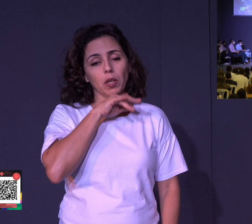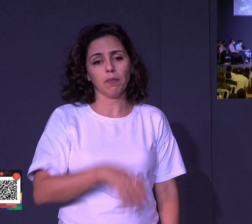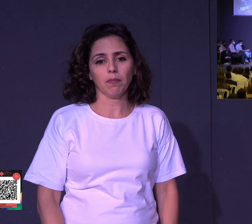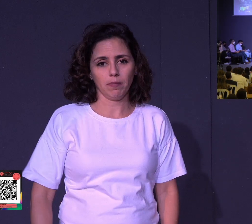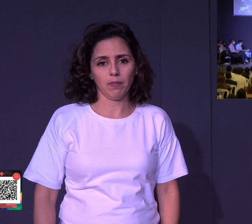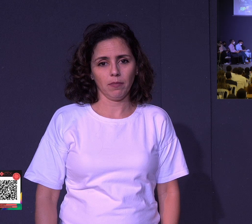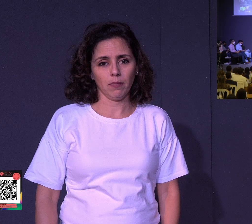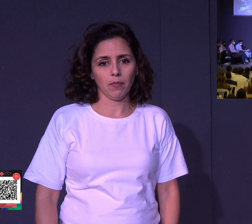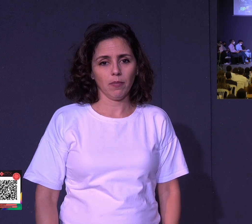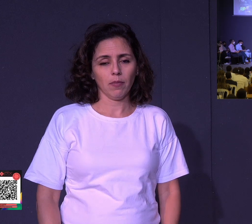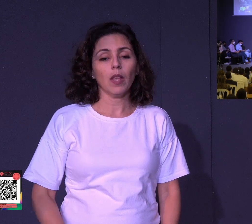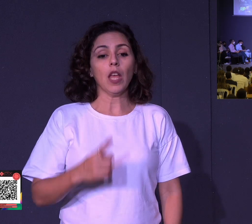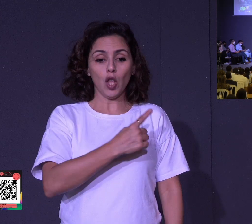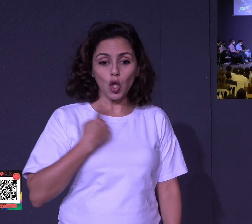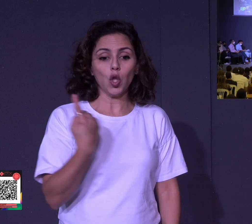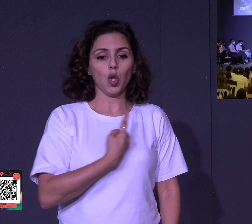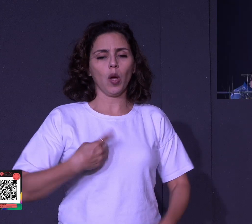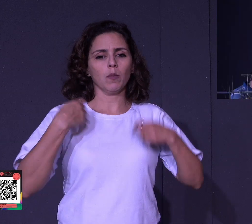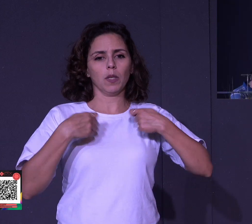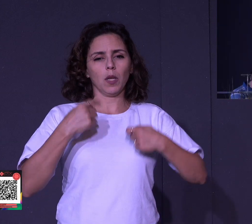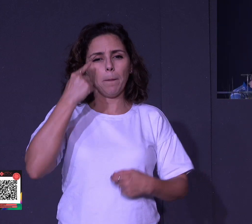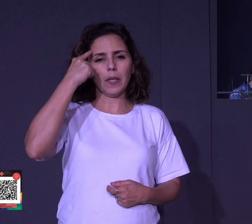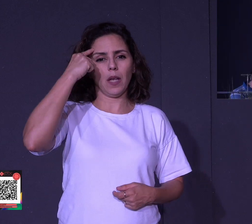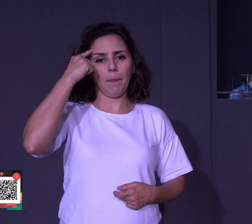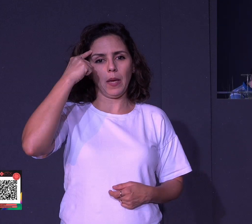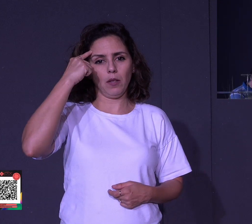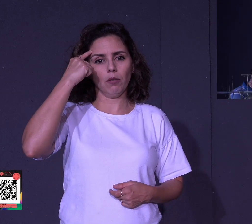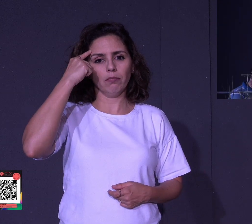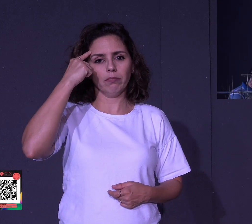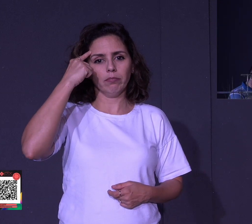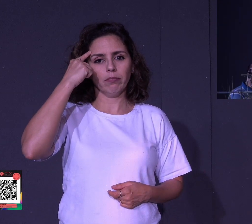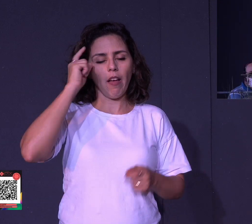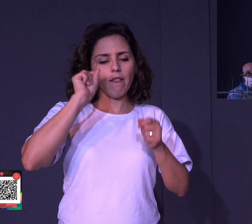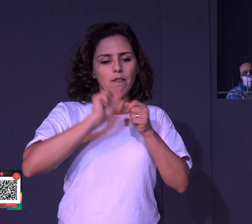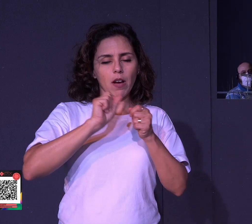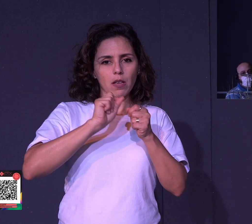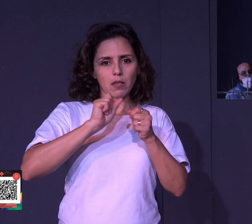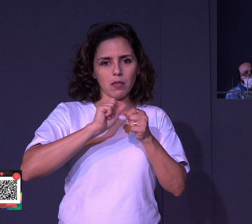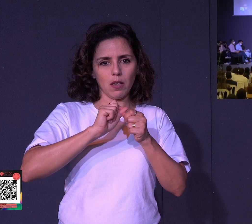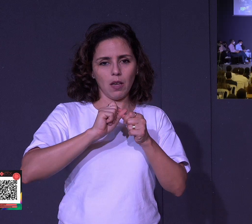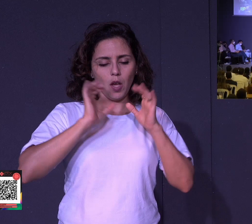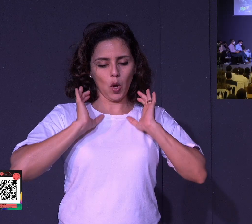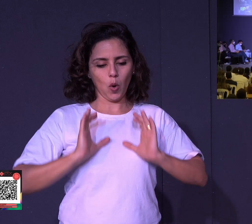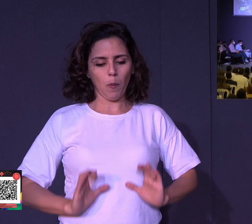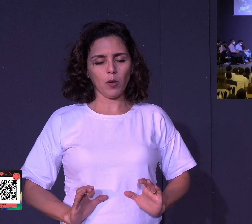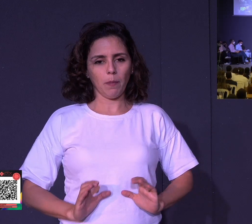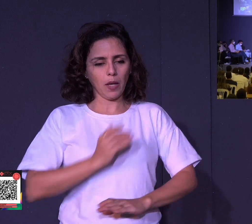Atos, palavras, ações e reações devem glorificar a Deus, fruto de uma